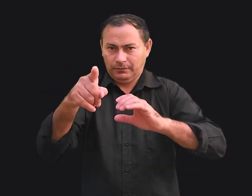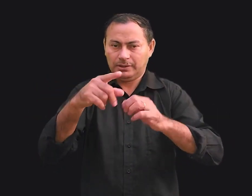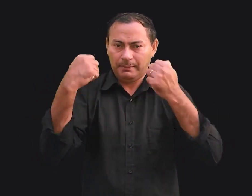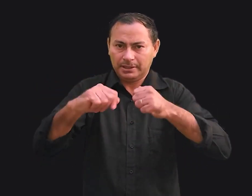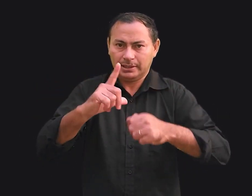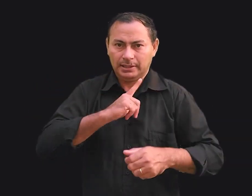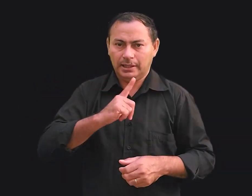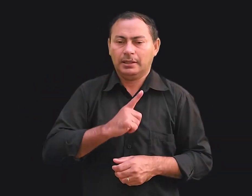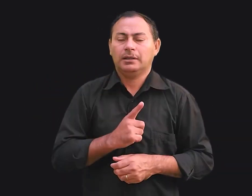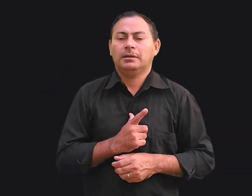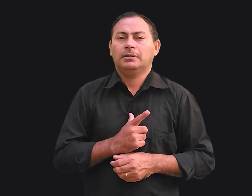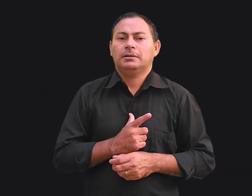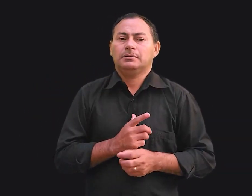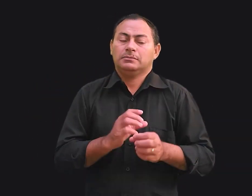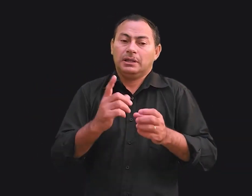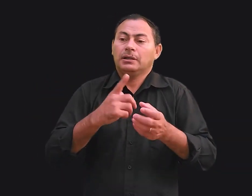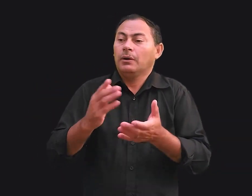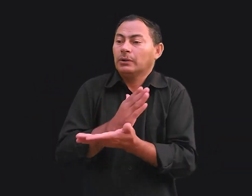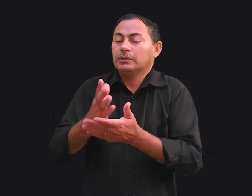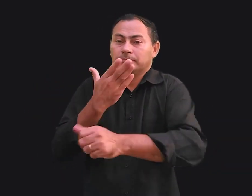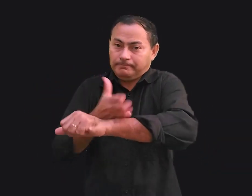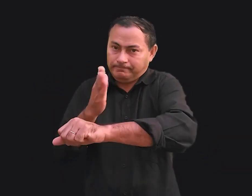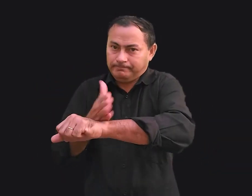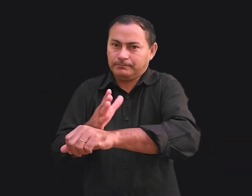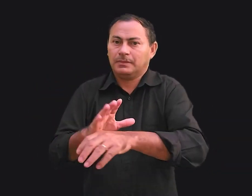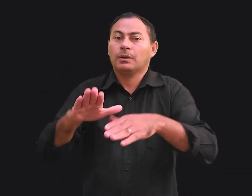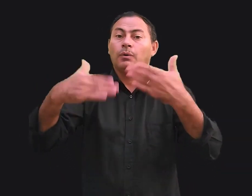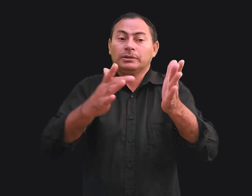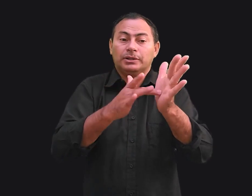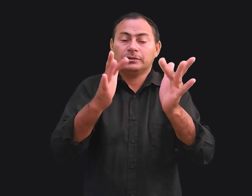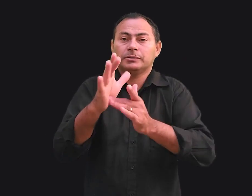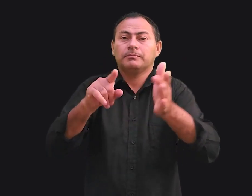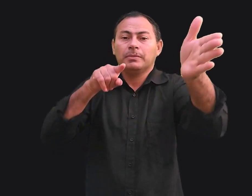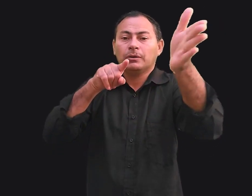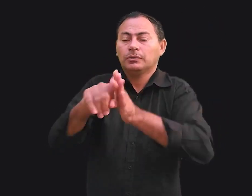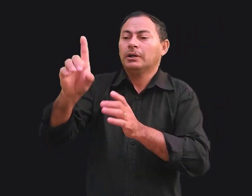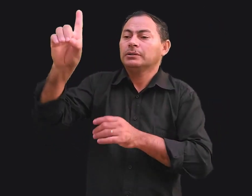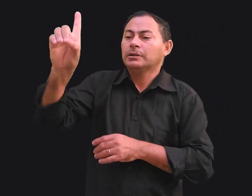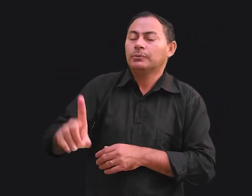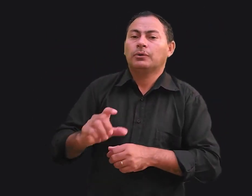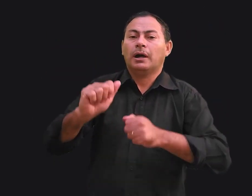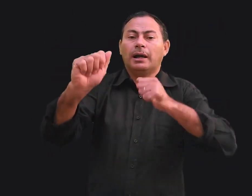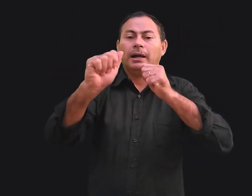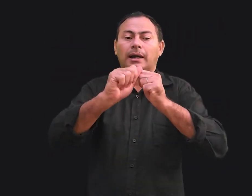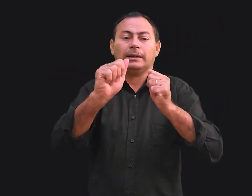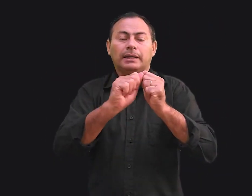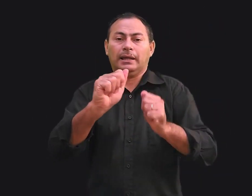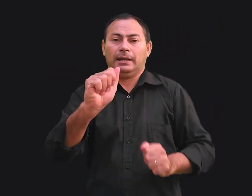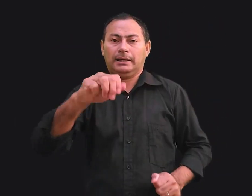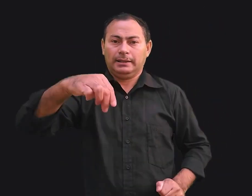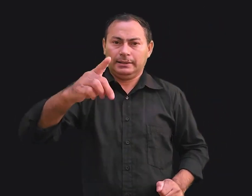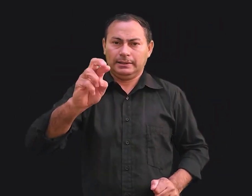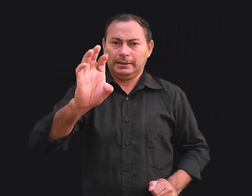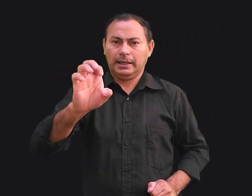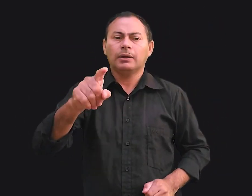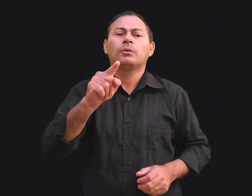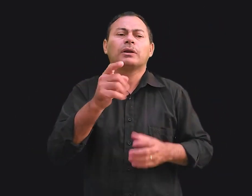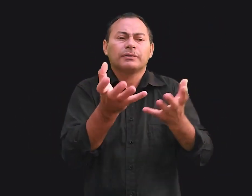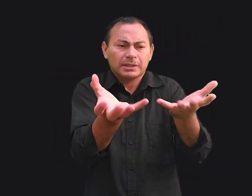você deve ter e dons e talentos que deve exercer. Quando Jesus perguntou ao discípulo André: o que vocês querem? Ele